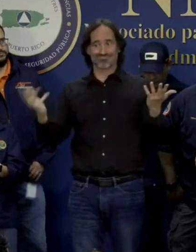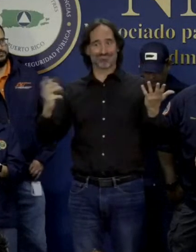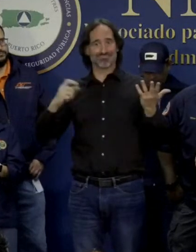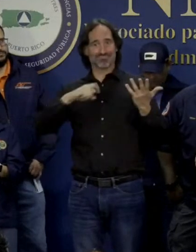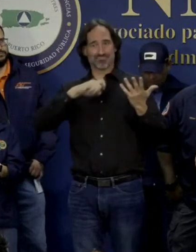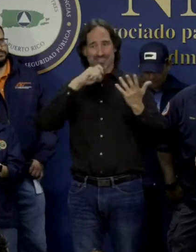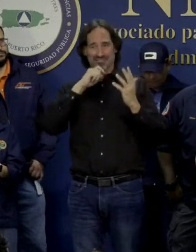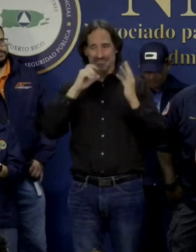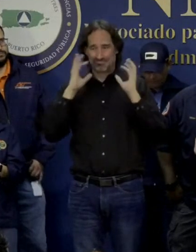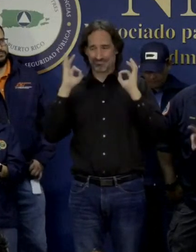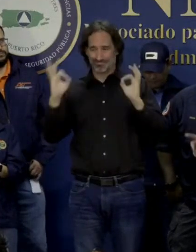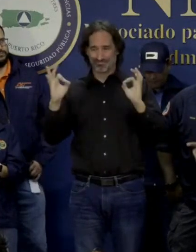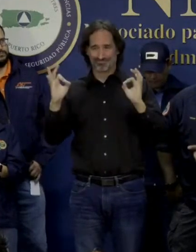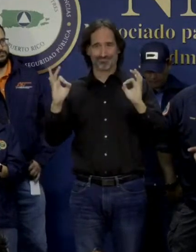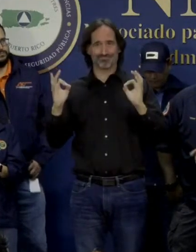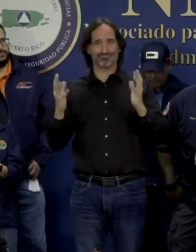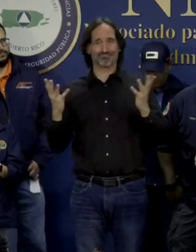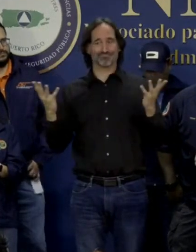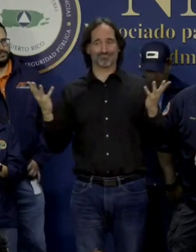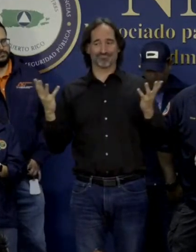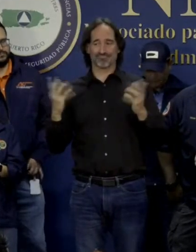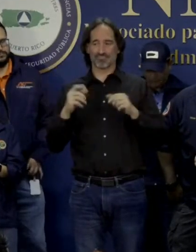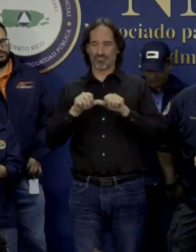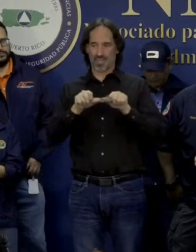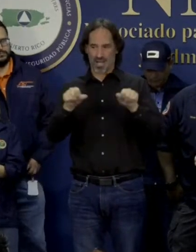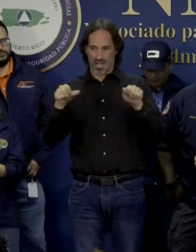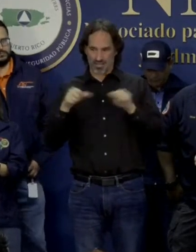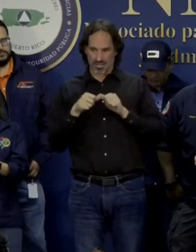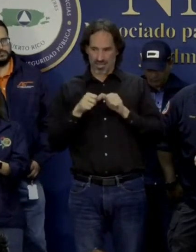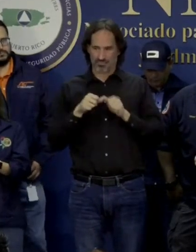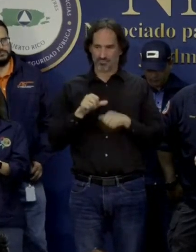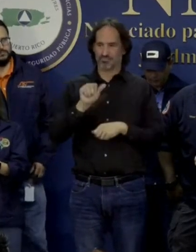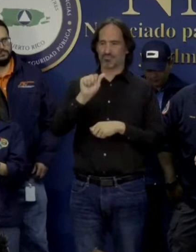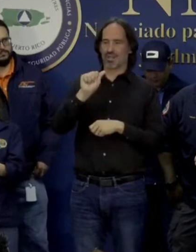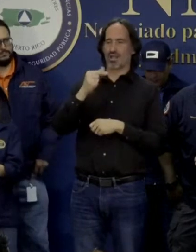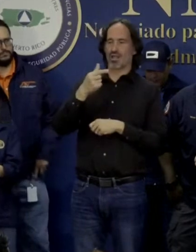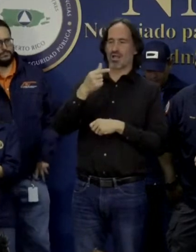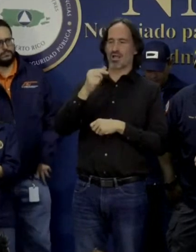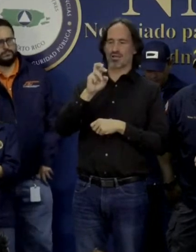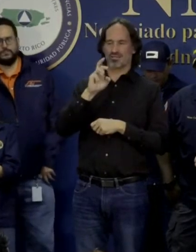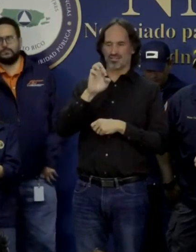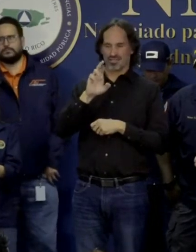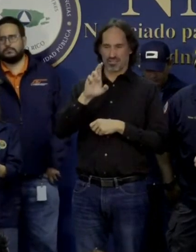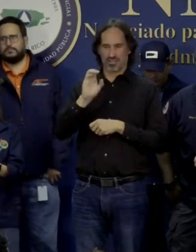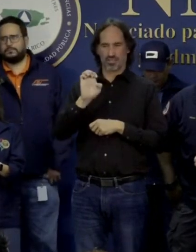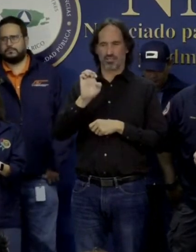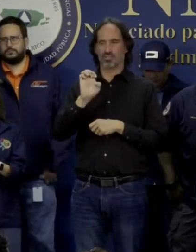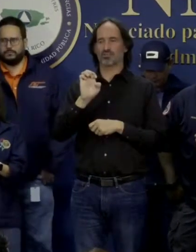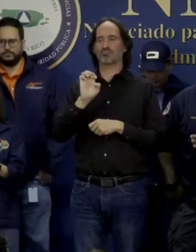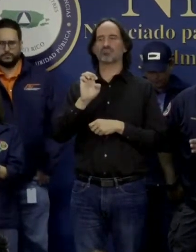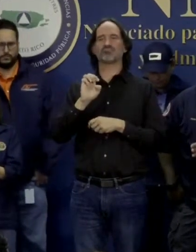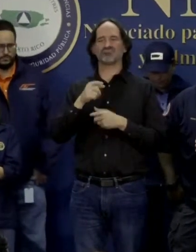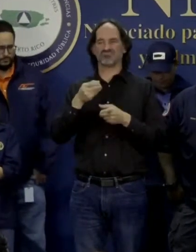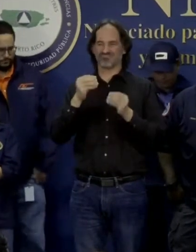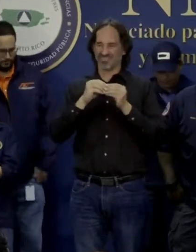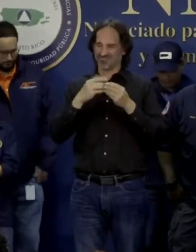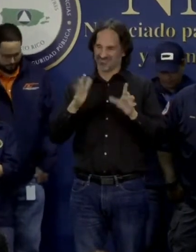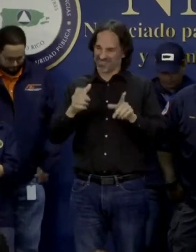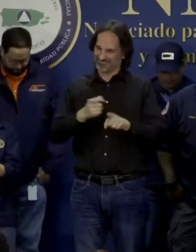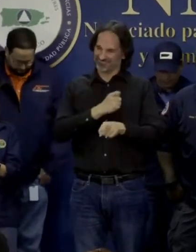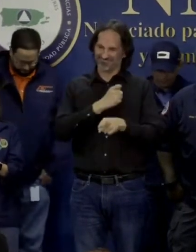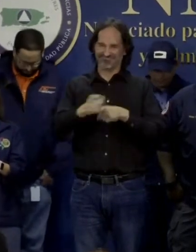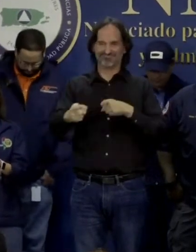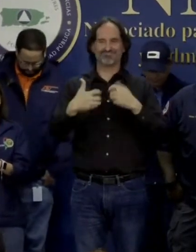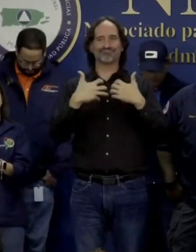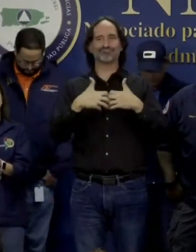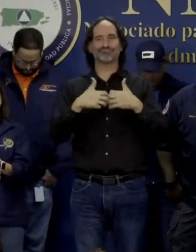gigante. En el área de Aguirre tuvimos una falla en una bomba de alimentación, pero volvemos.